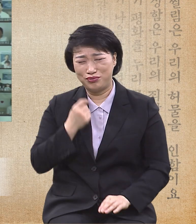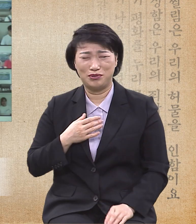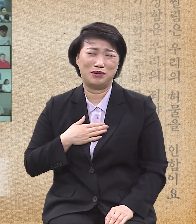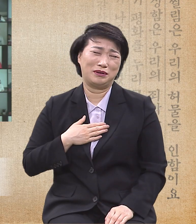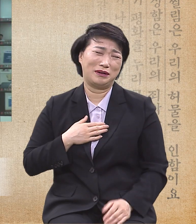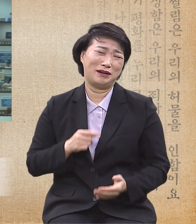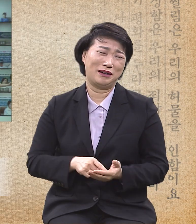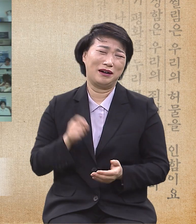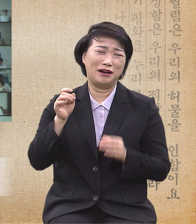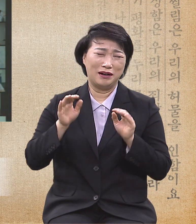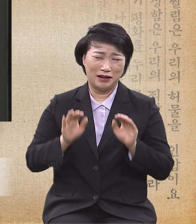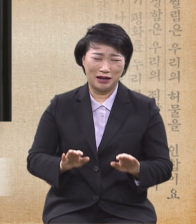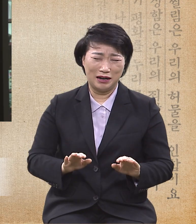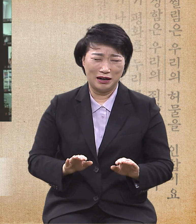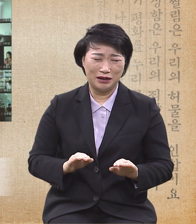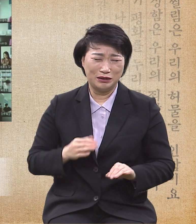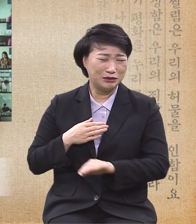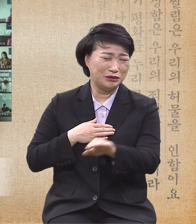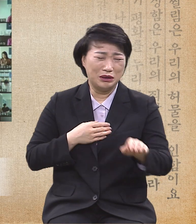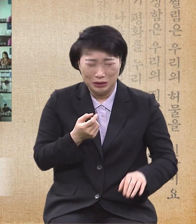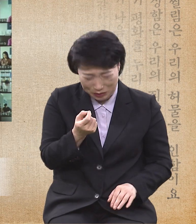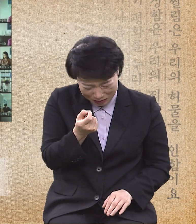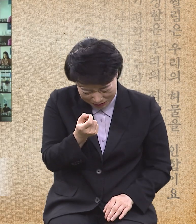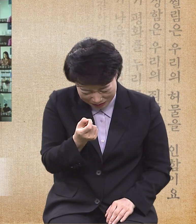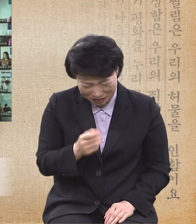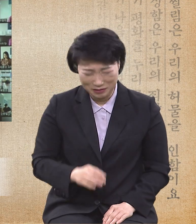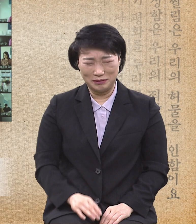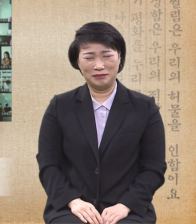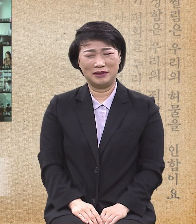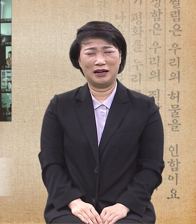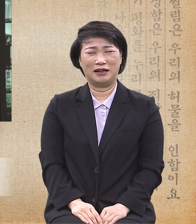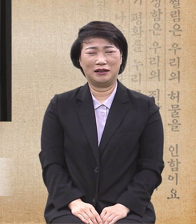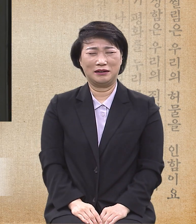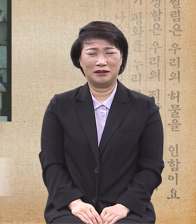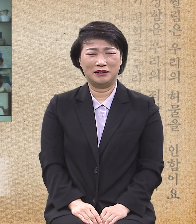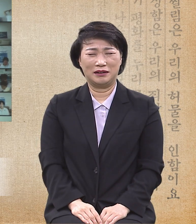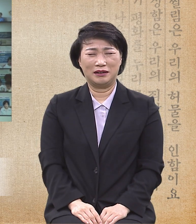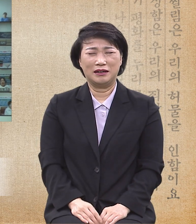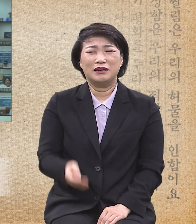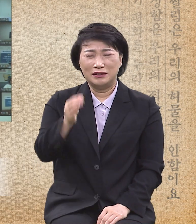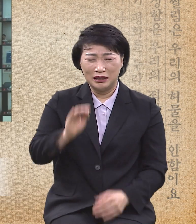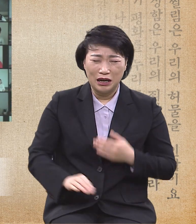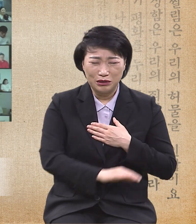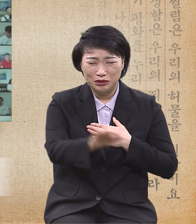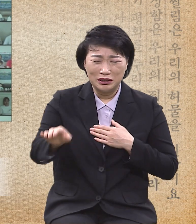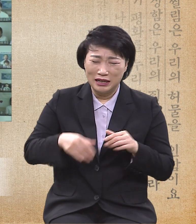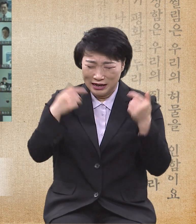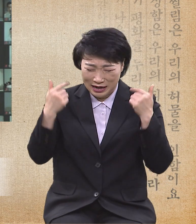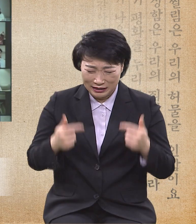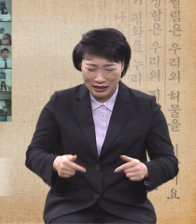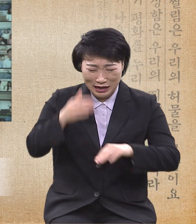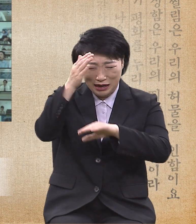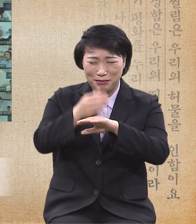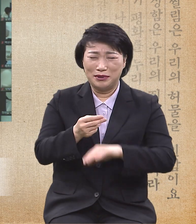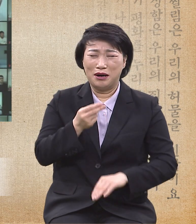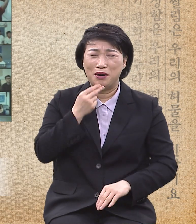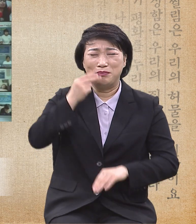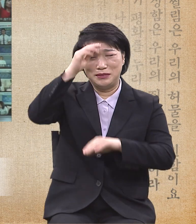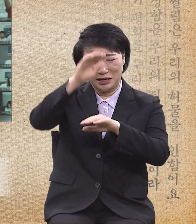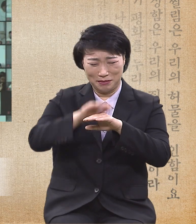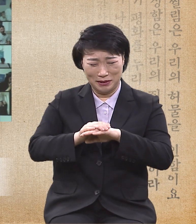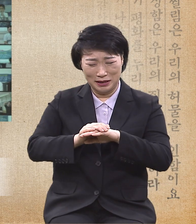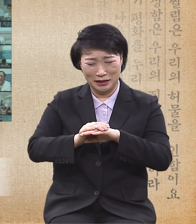부족합니다. 너무도 적습니다. 그런데 우리는 항상 감사가 없는